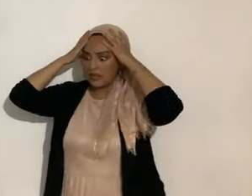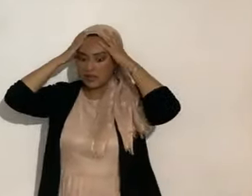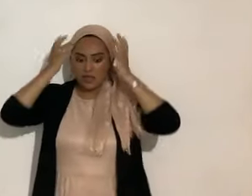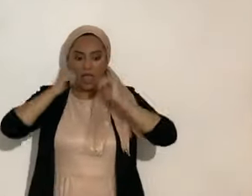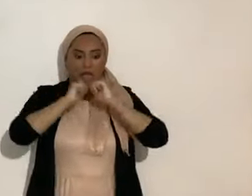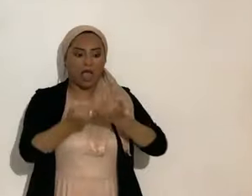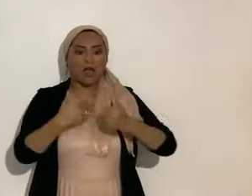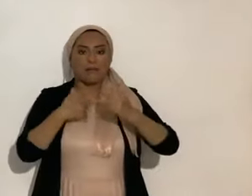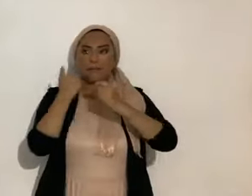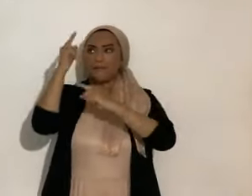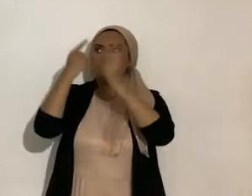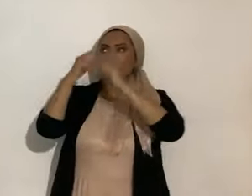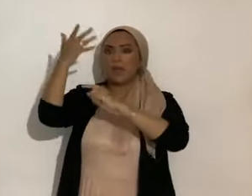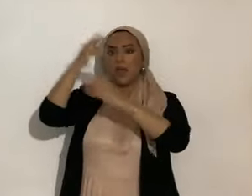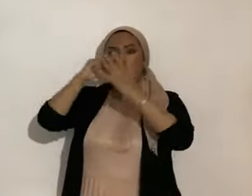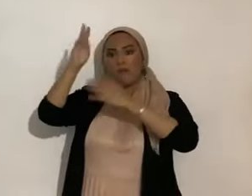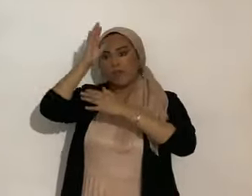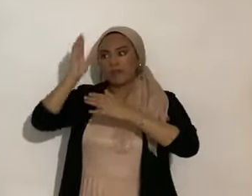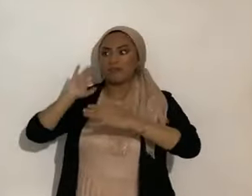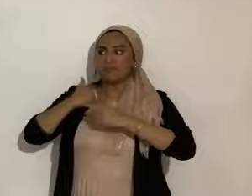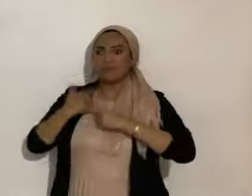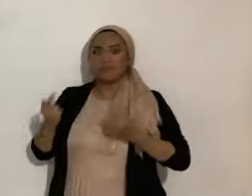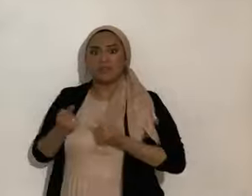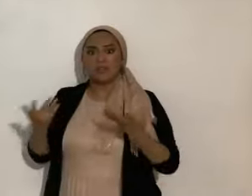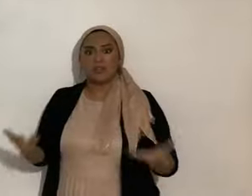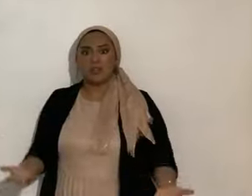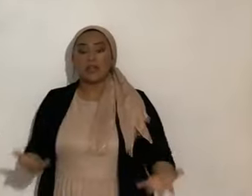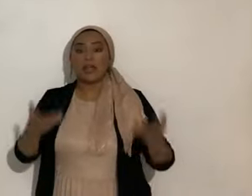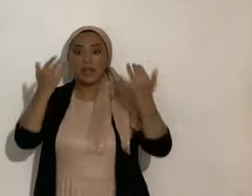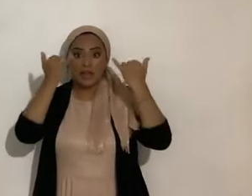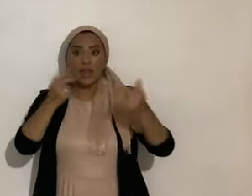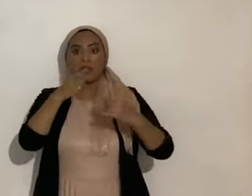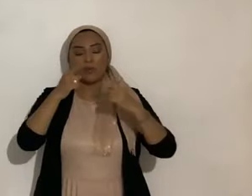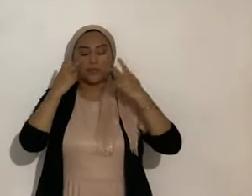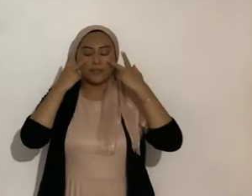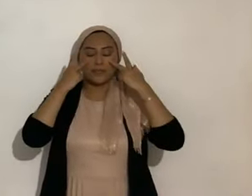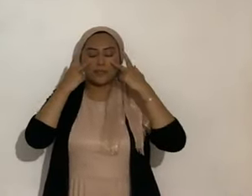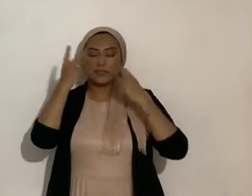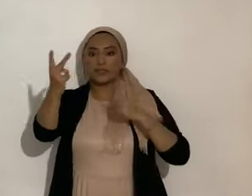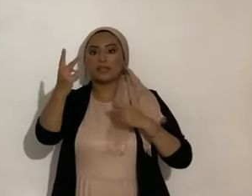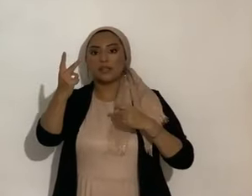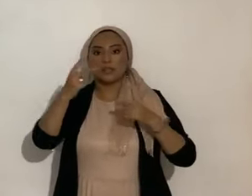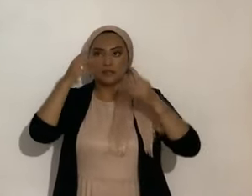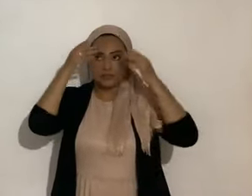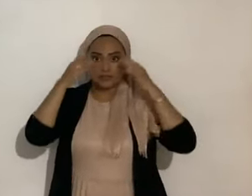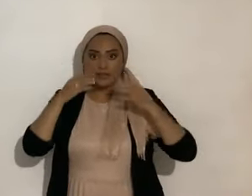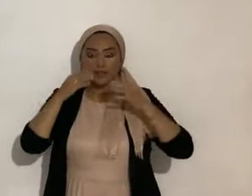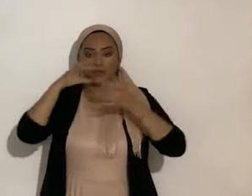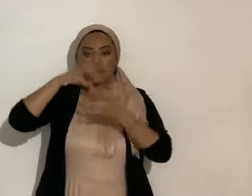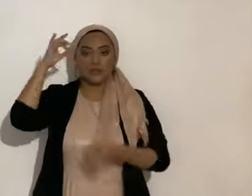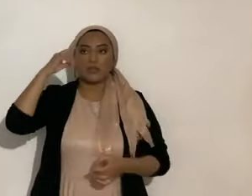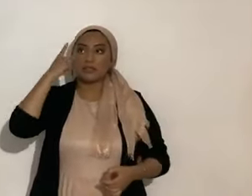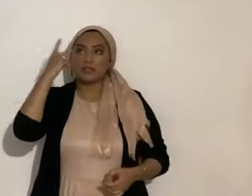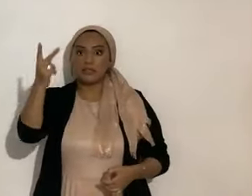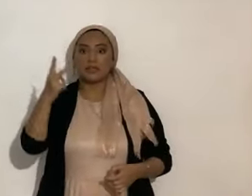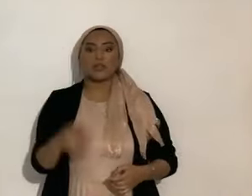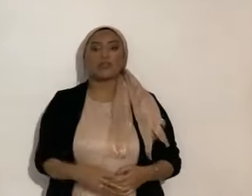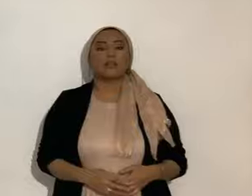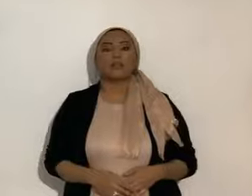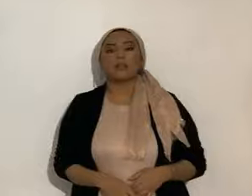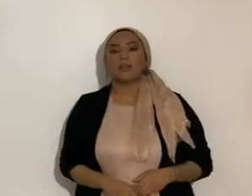ofender así al Todopoderoso? Es que ves ya espiritualmente, ¿sí? Repito, o